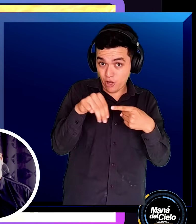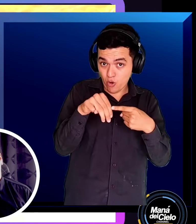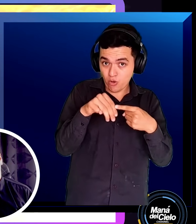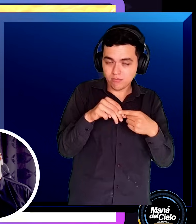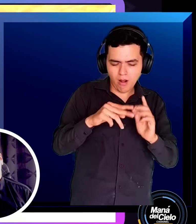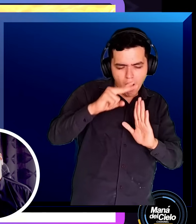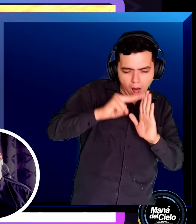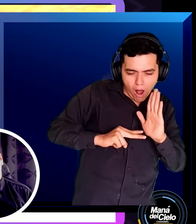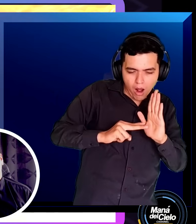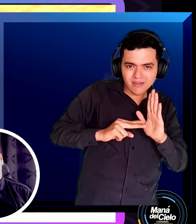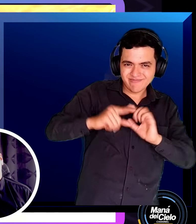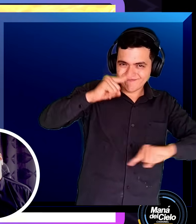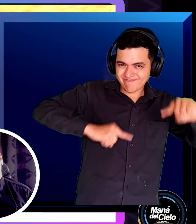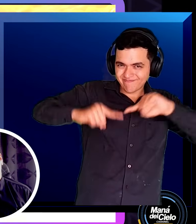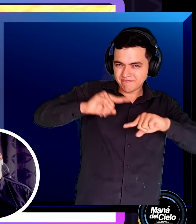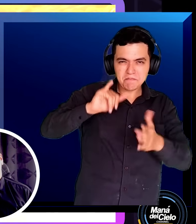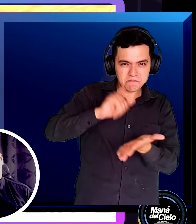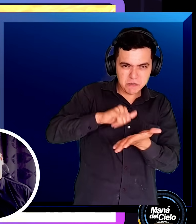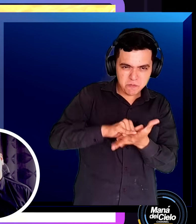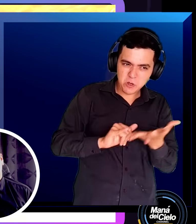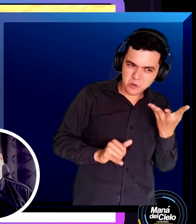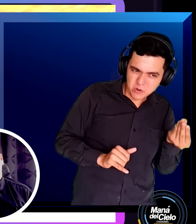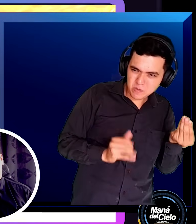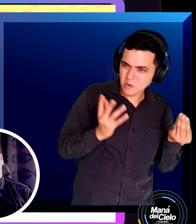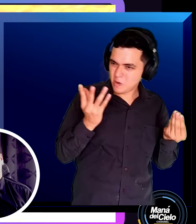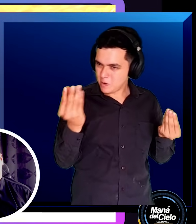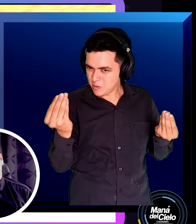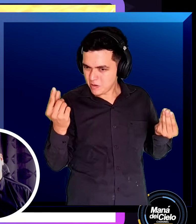cuando Jesús llega al templo